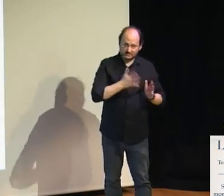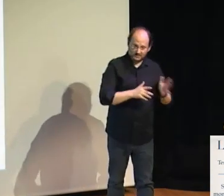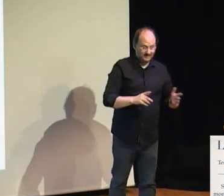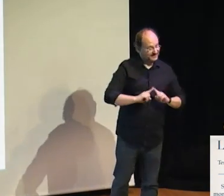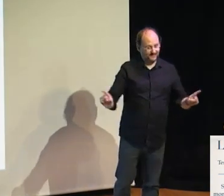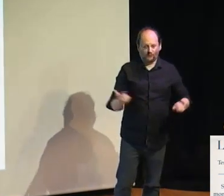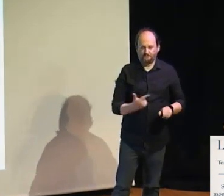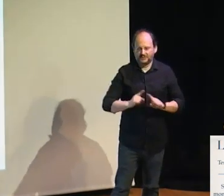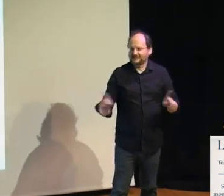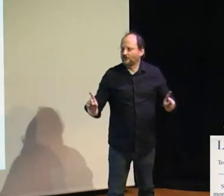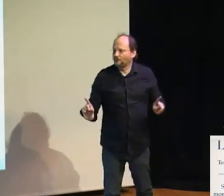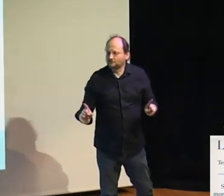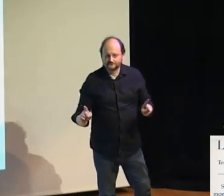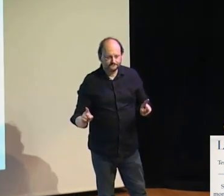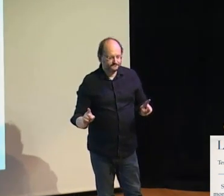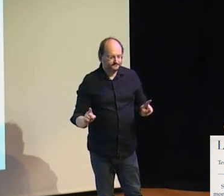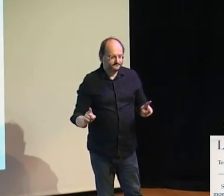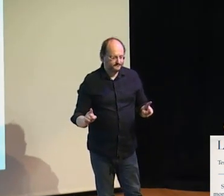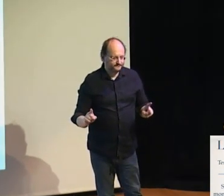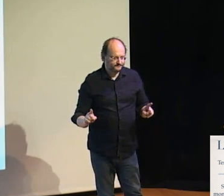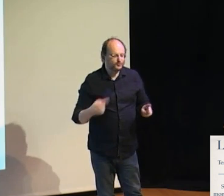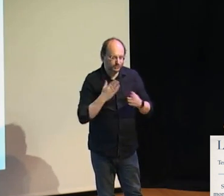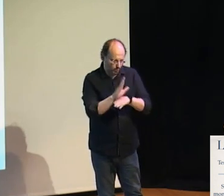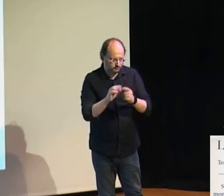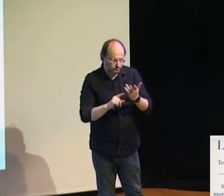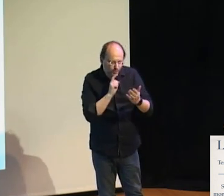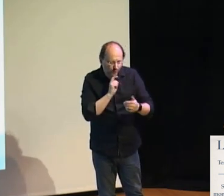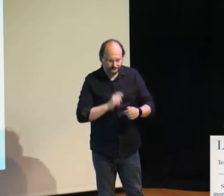pour enrichir le Noeto Malaléen.